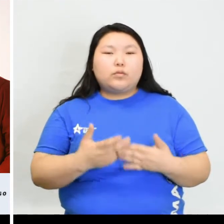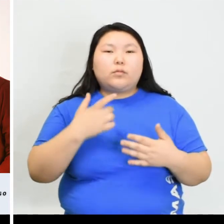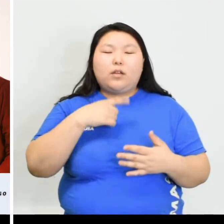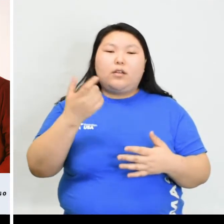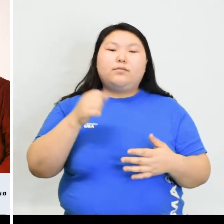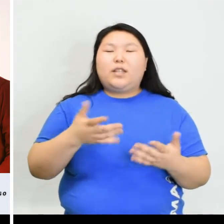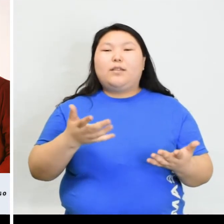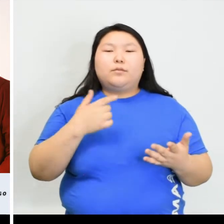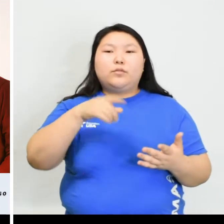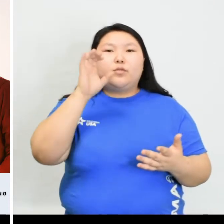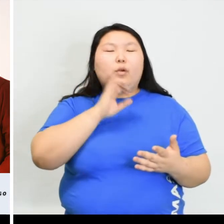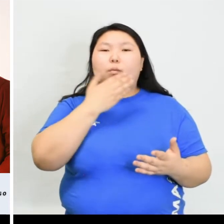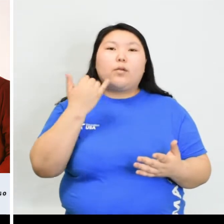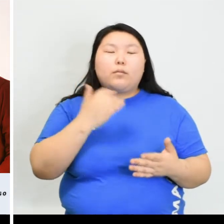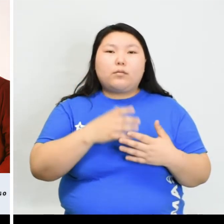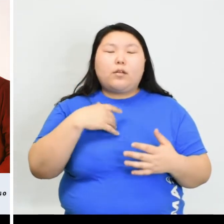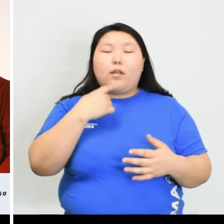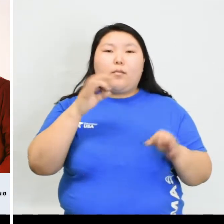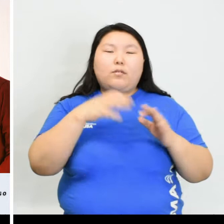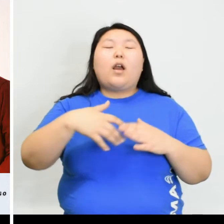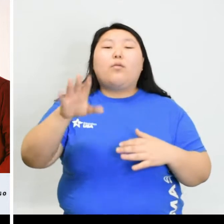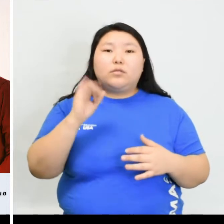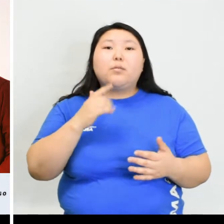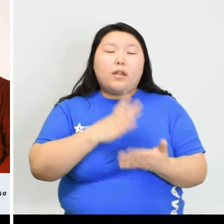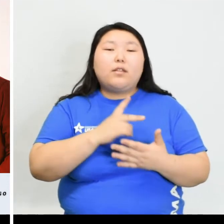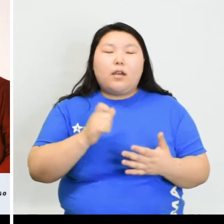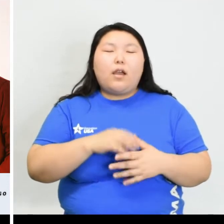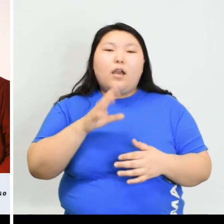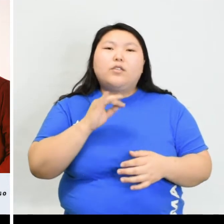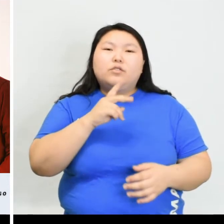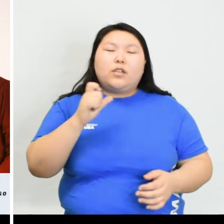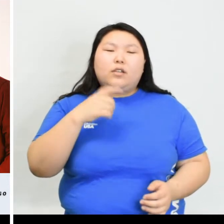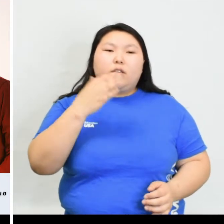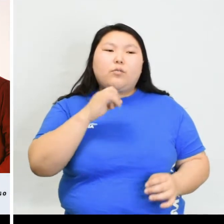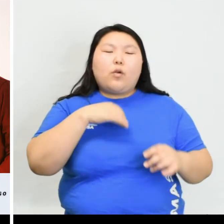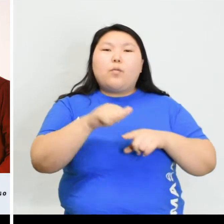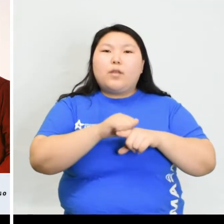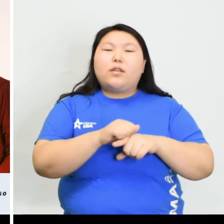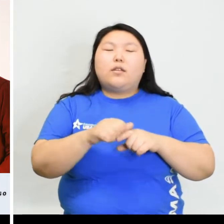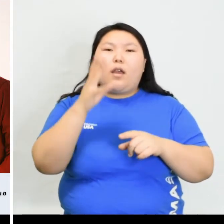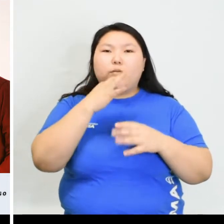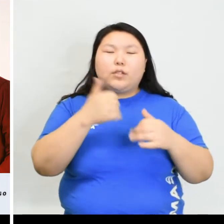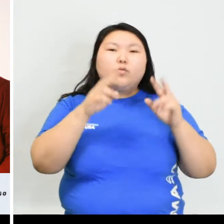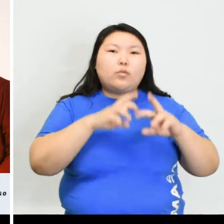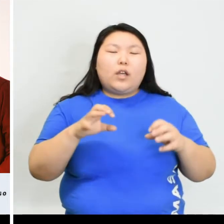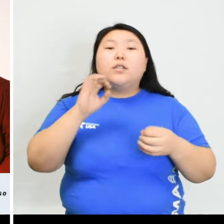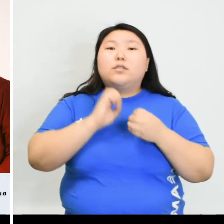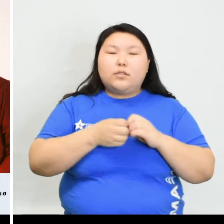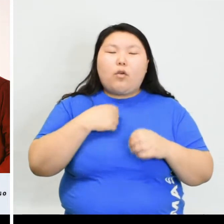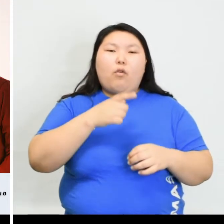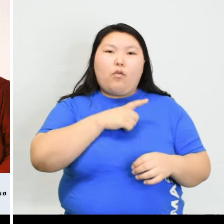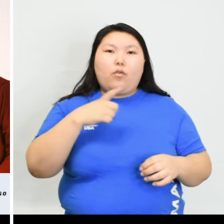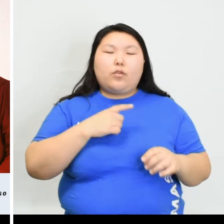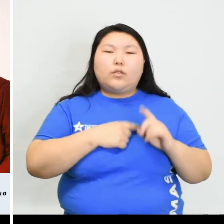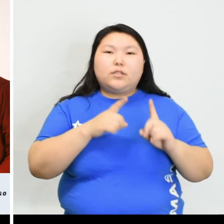би сонжихгүй юм гэж явуулдгийл юм байлаа. Тэгээд хичнээн бил юм зумаа бэлдээд хичнээн судалгаа хийгээд өөригөө ингээд